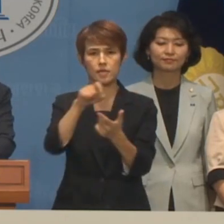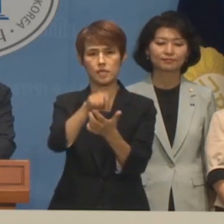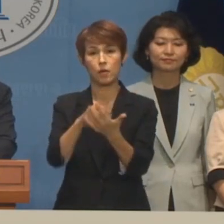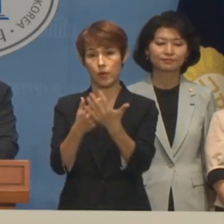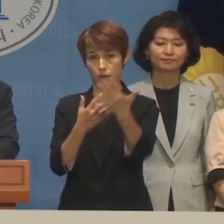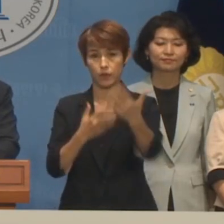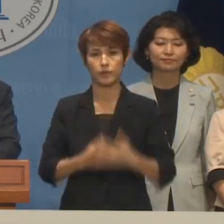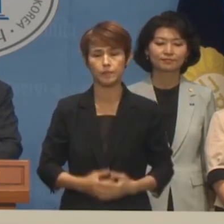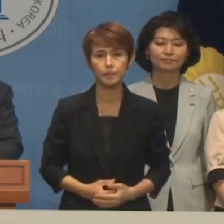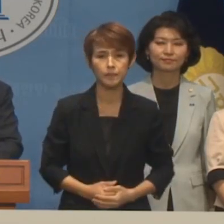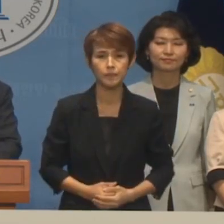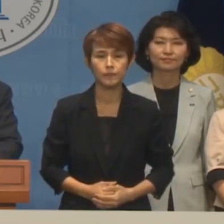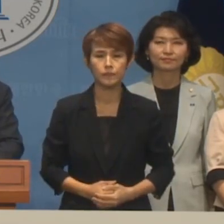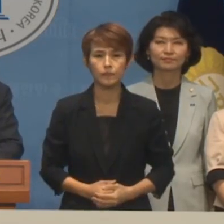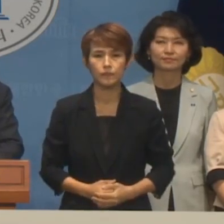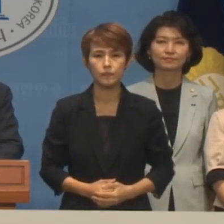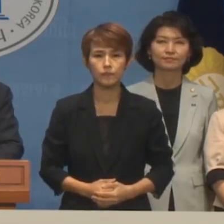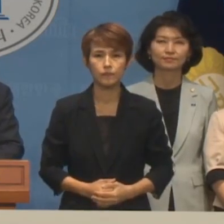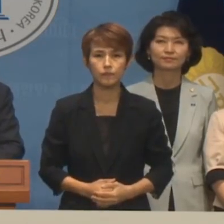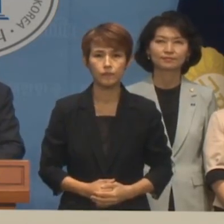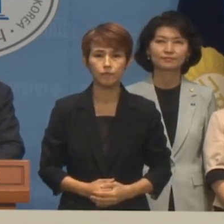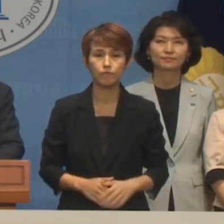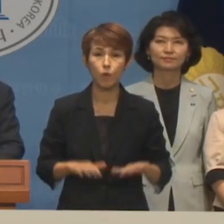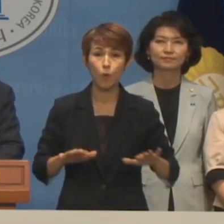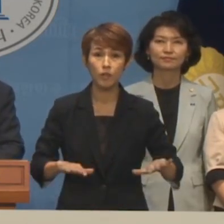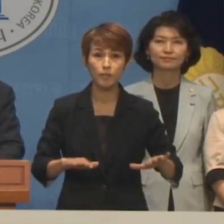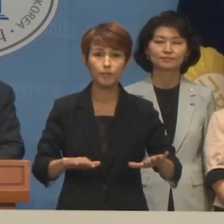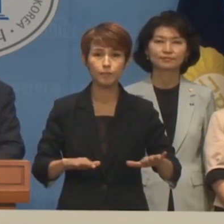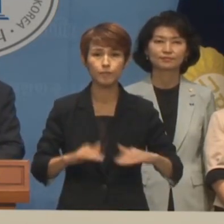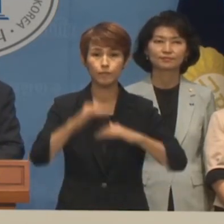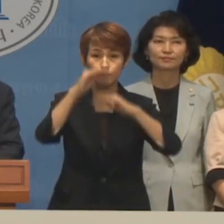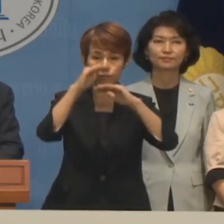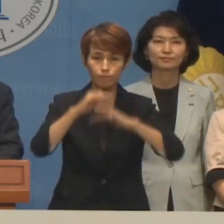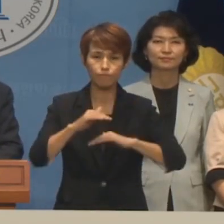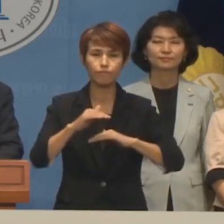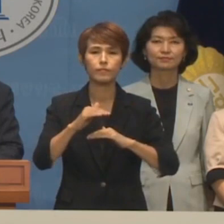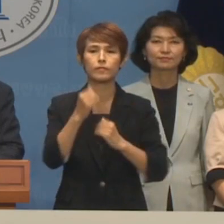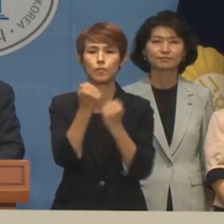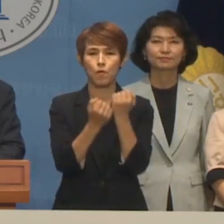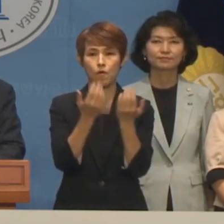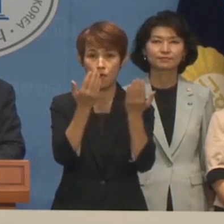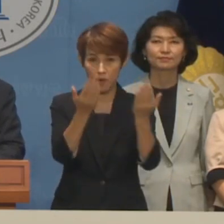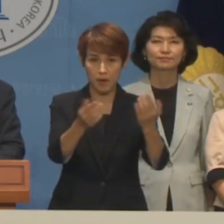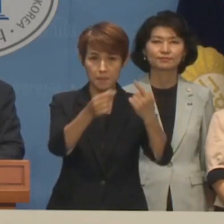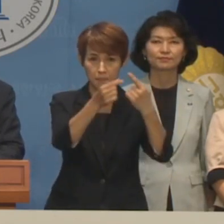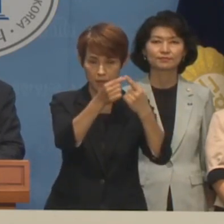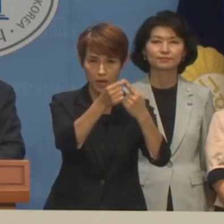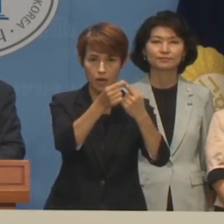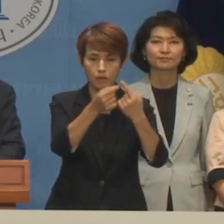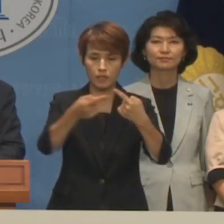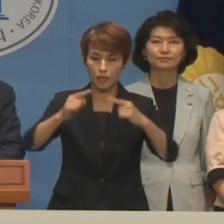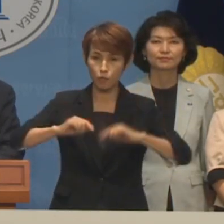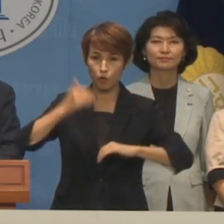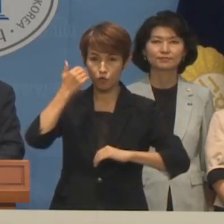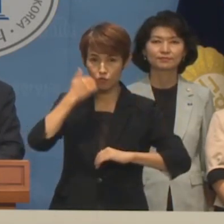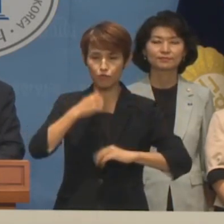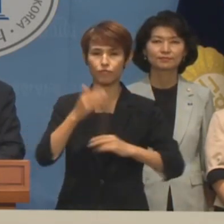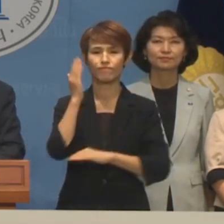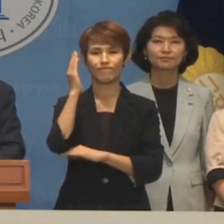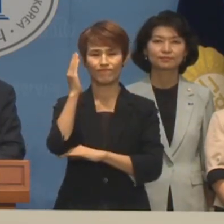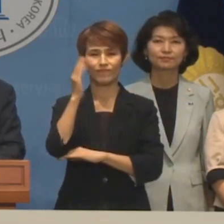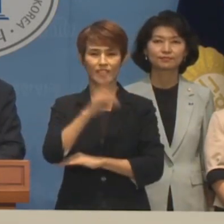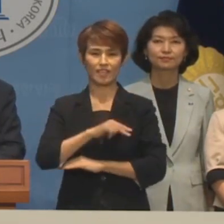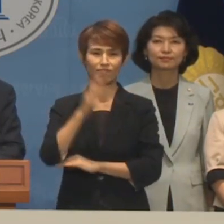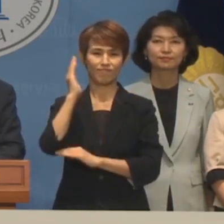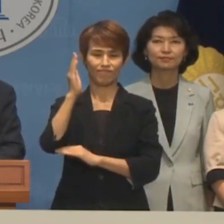것입니다. 오늘 순서는 배경과 취지를 말씀드리고 참석 의원님 발언,